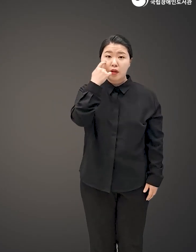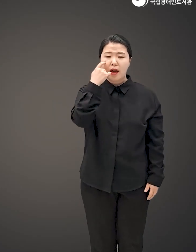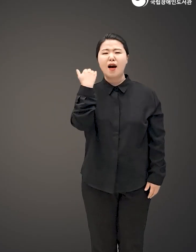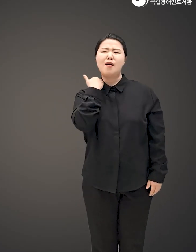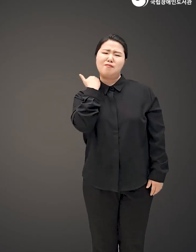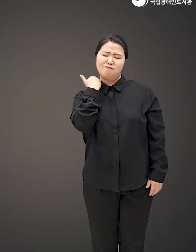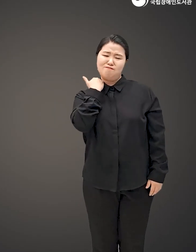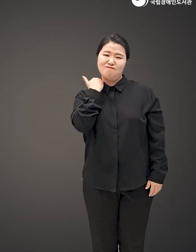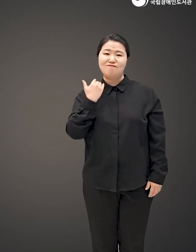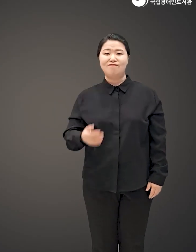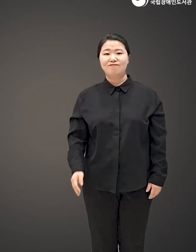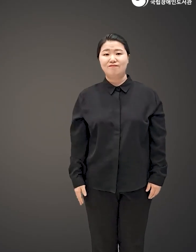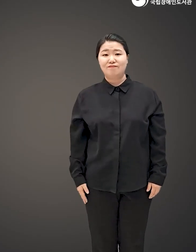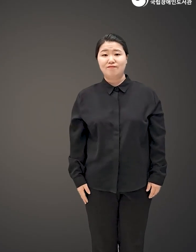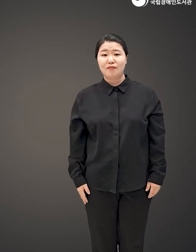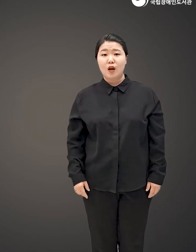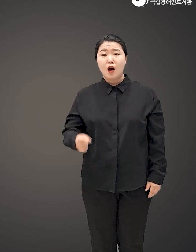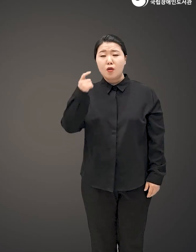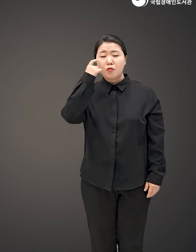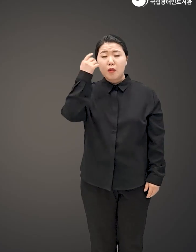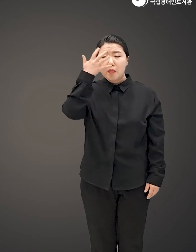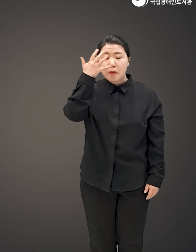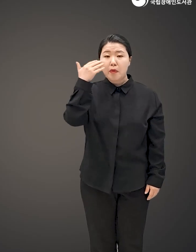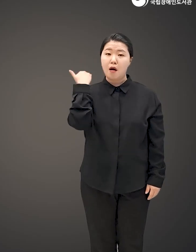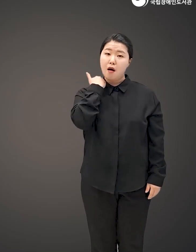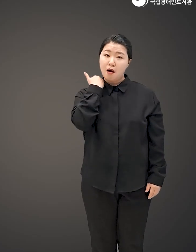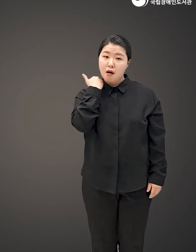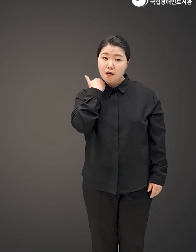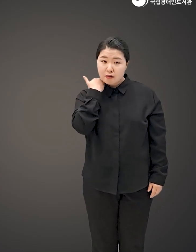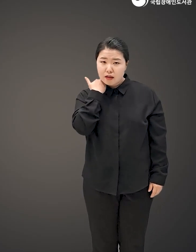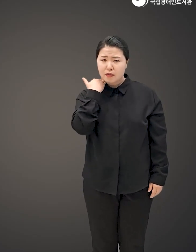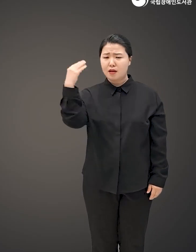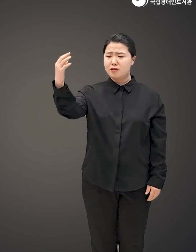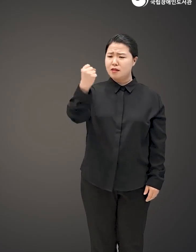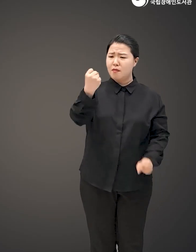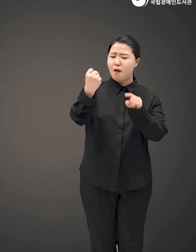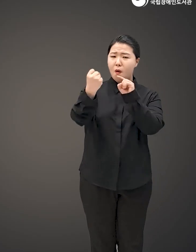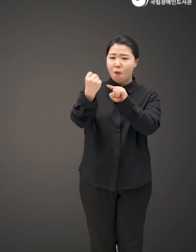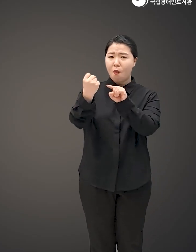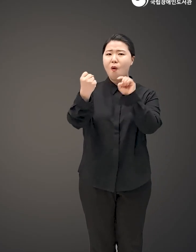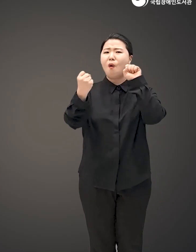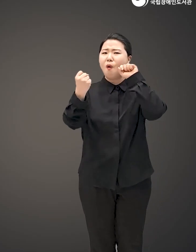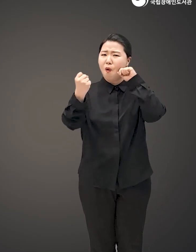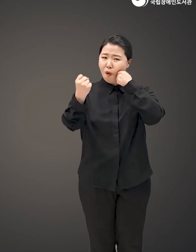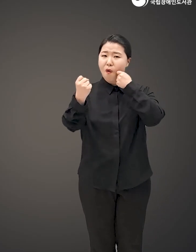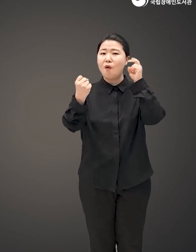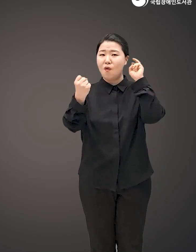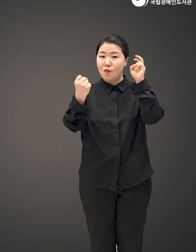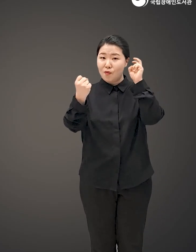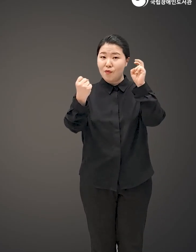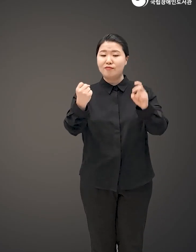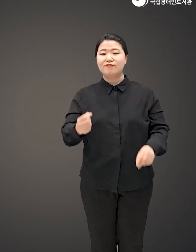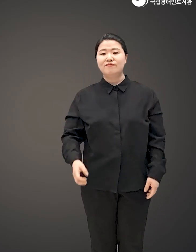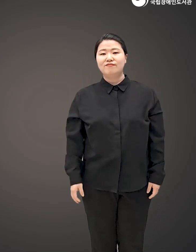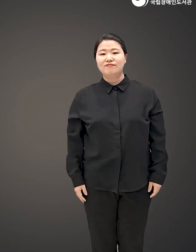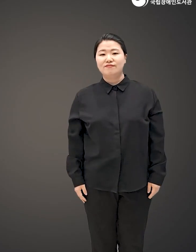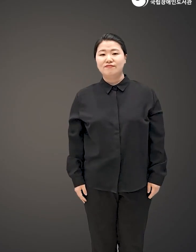눈에 보이지 않습니다. 그래서 눈에 보이지 않기 때문에 잡는다는 게 어려울 수도